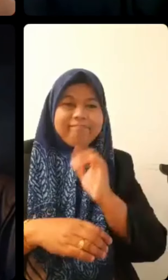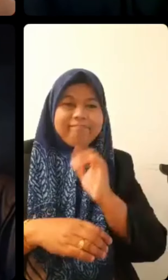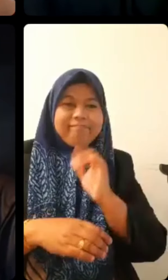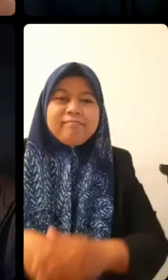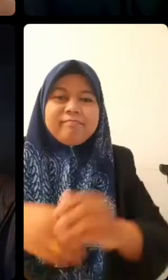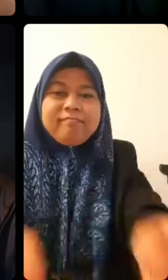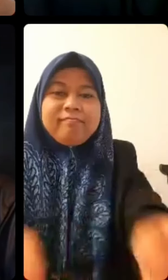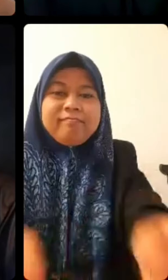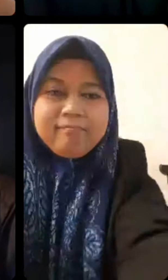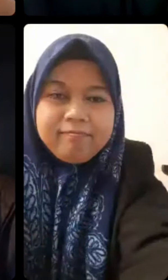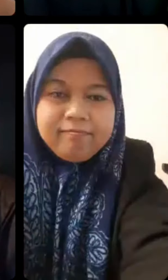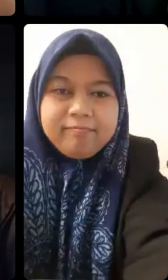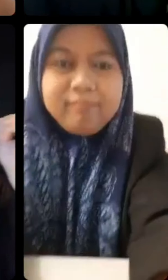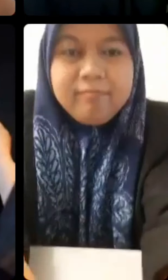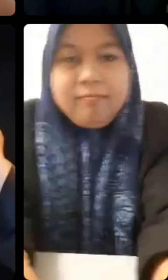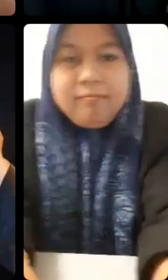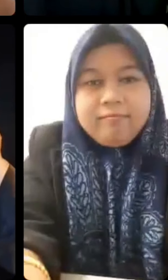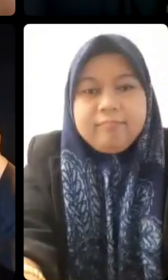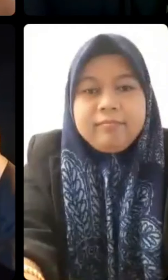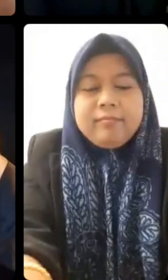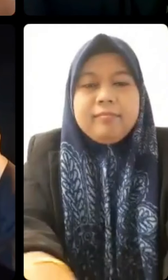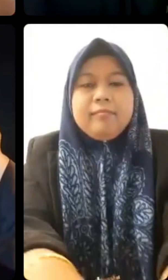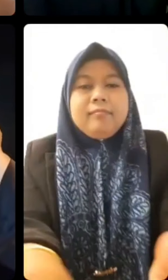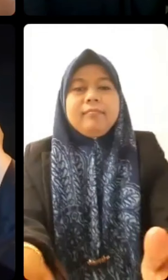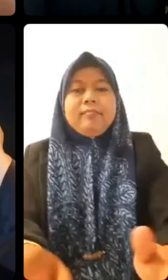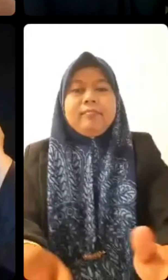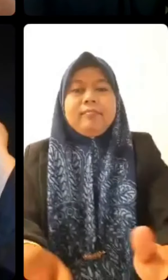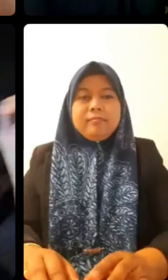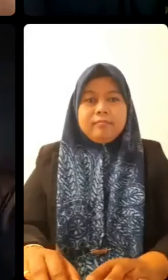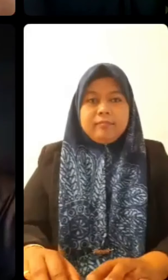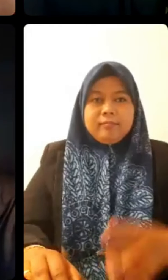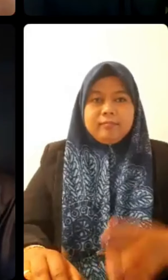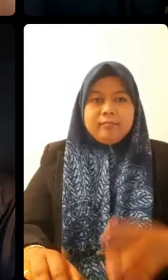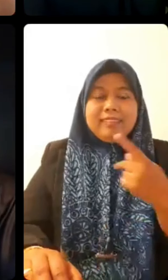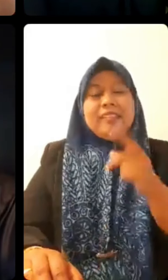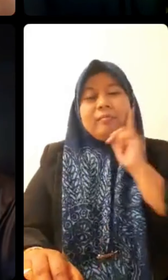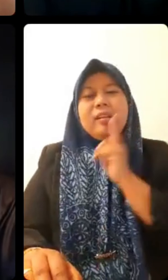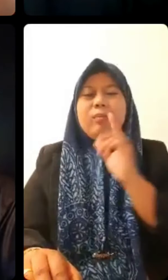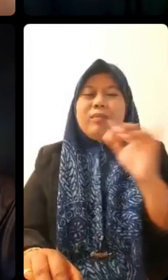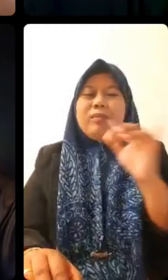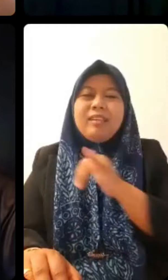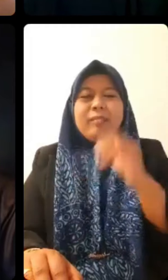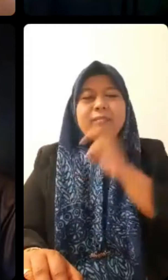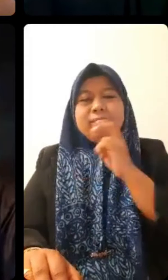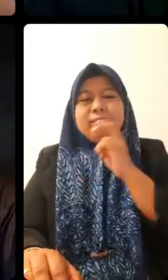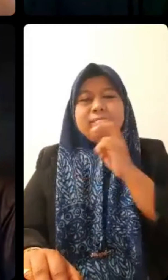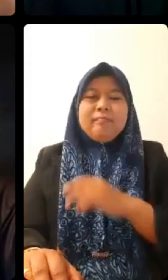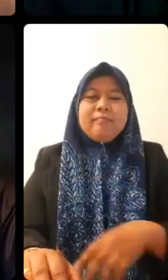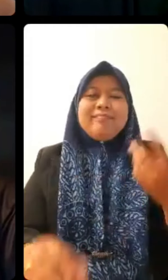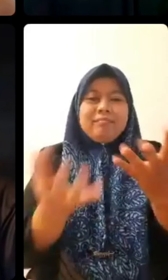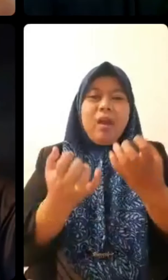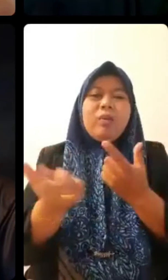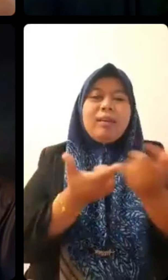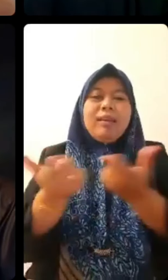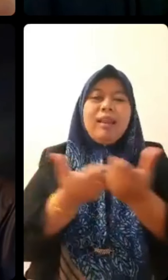mereka juga seperti orang normal yang lain. Mereka juga ingin berkawan. Mereka juga